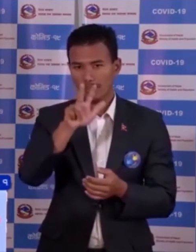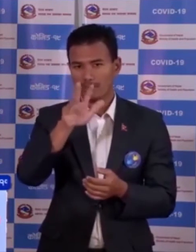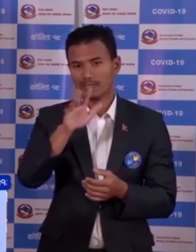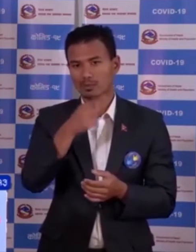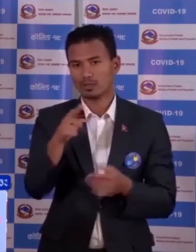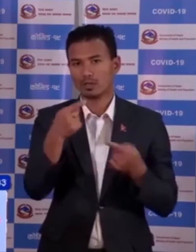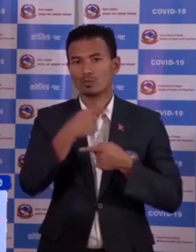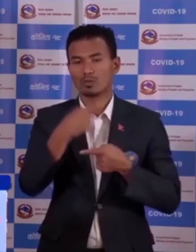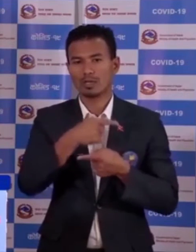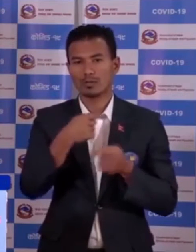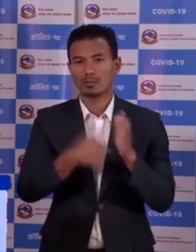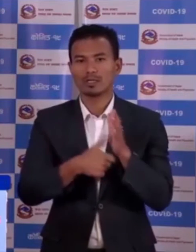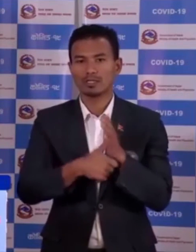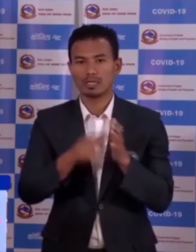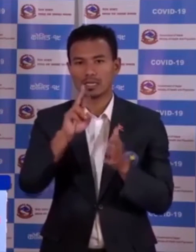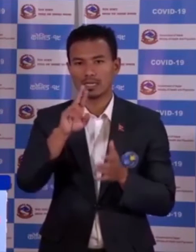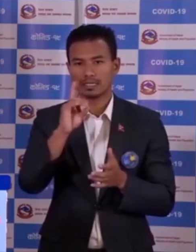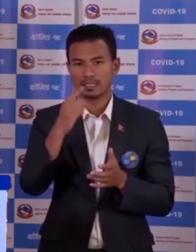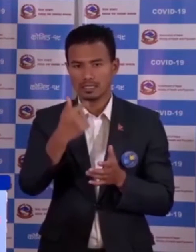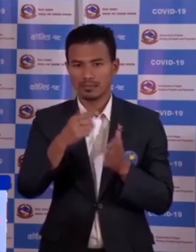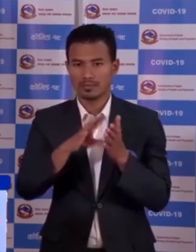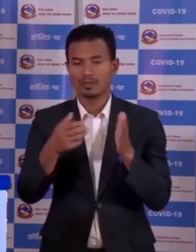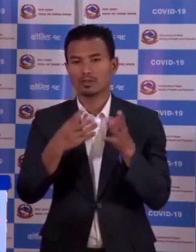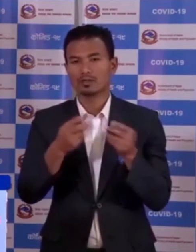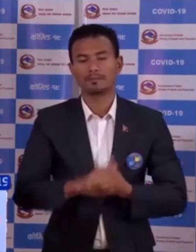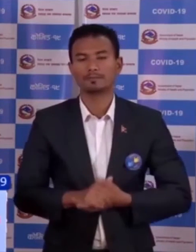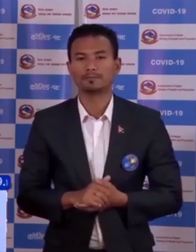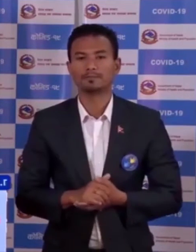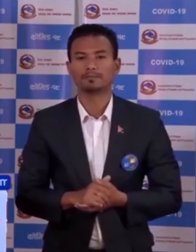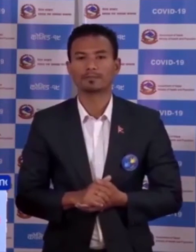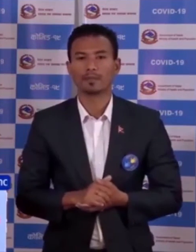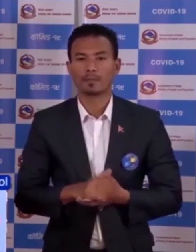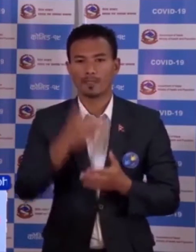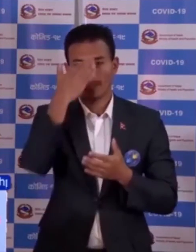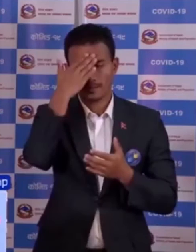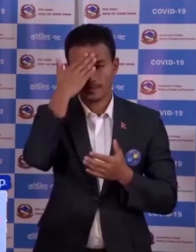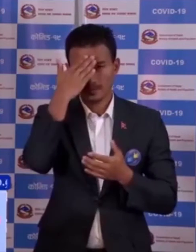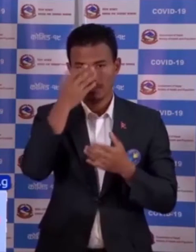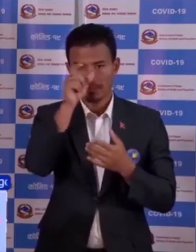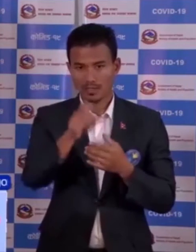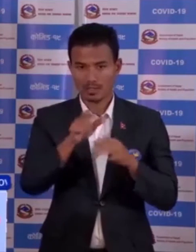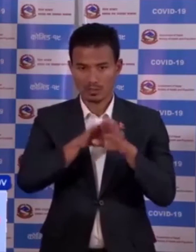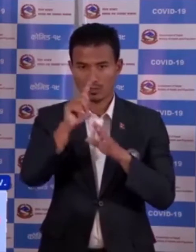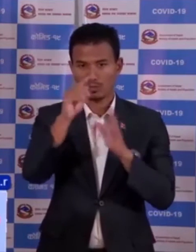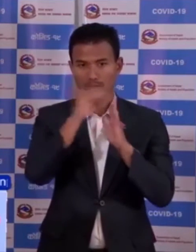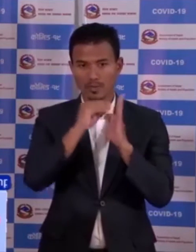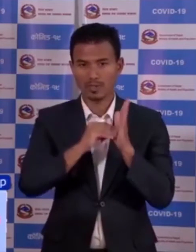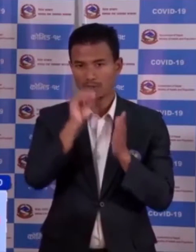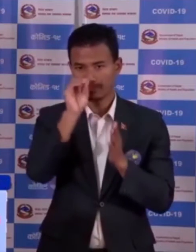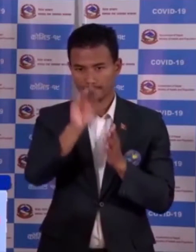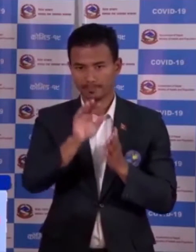63,085 नमूना परीक्षण आरडीटी विधिबाट सम्पन्न भएका छन्। संक्रमित व्यक्तिहरूको विवरण दिन